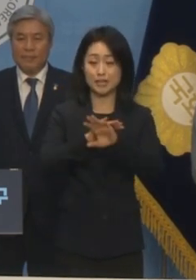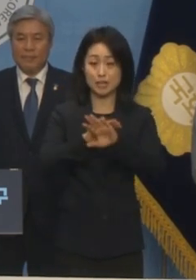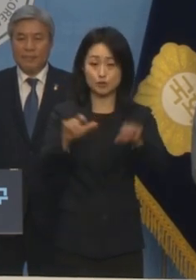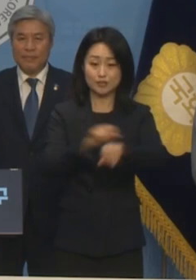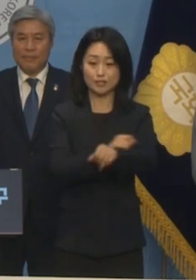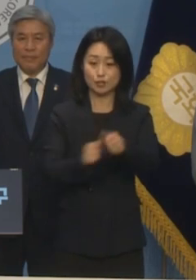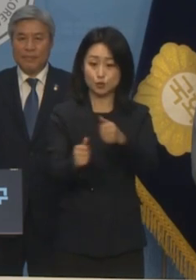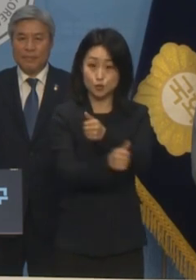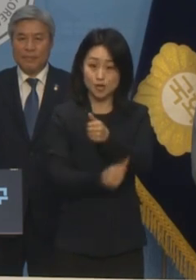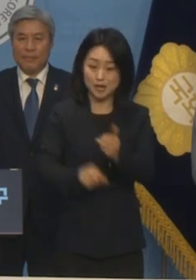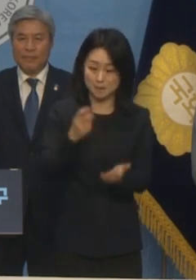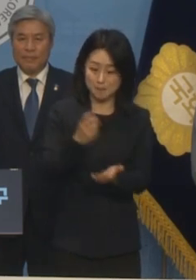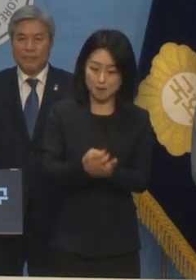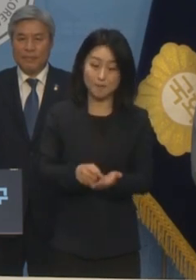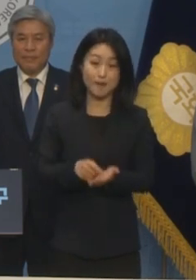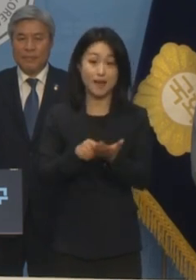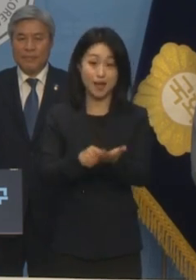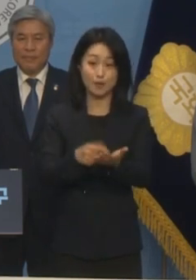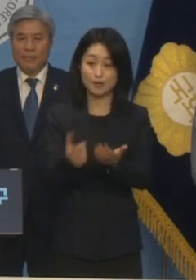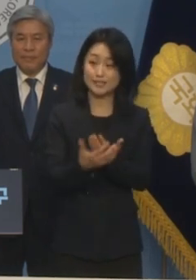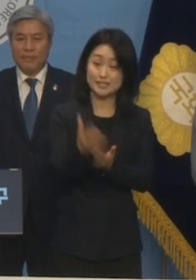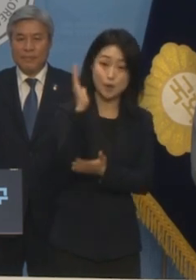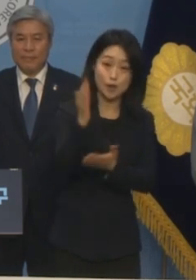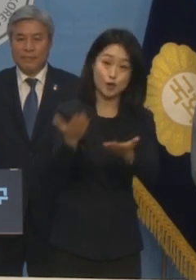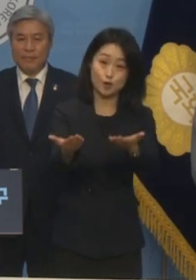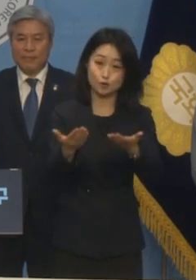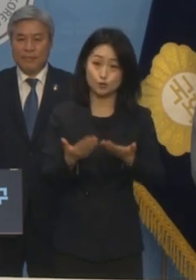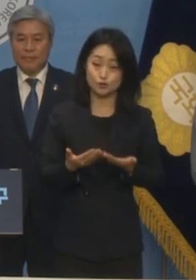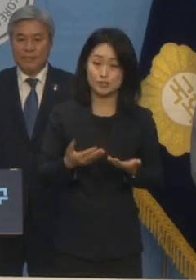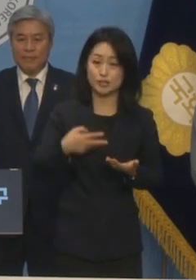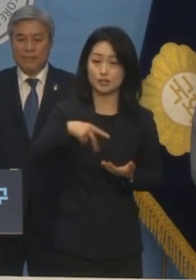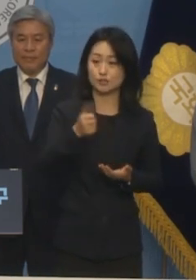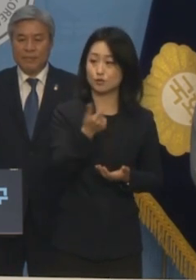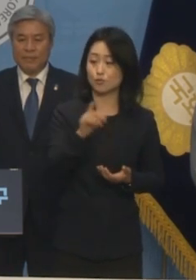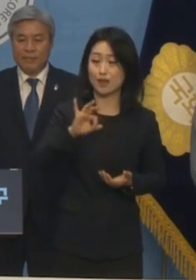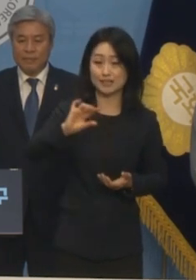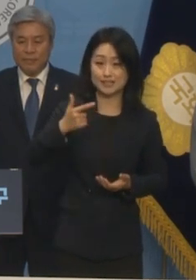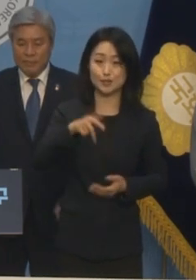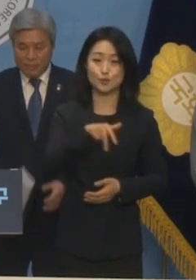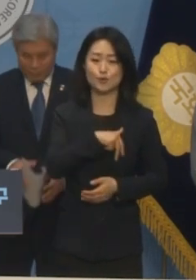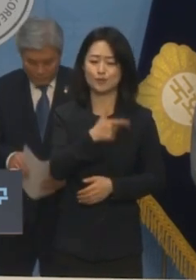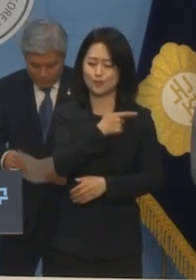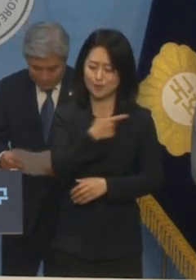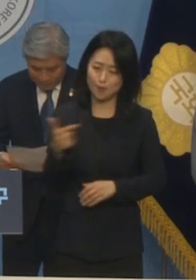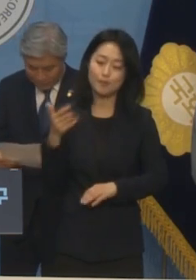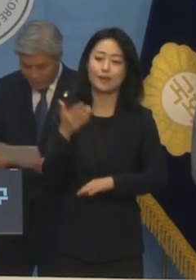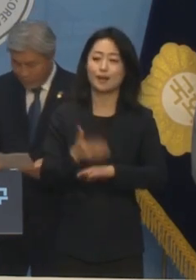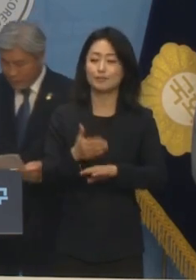결의안을 발의하고 기자회견을 열어주신 서항진 의원님께 감사드립니다.